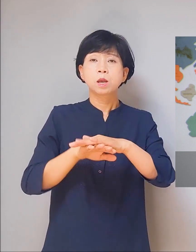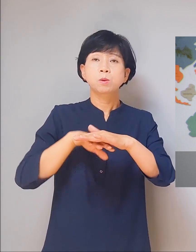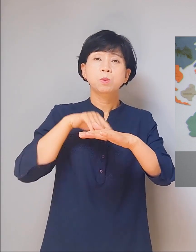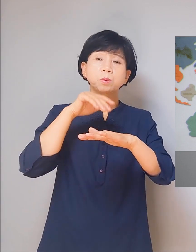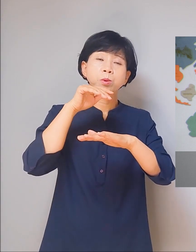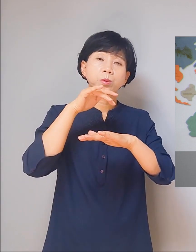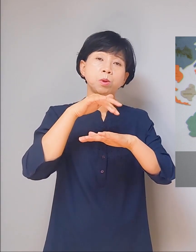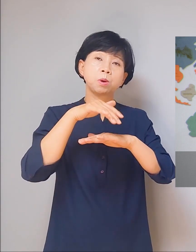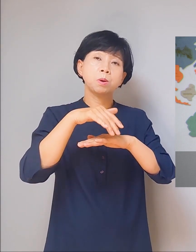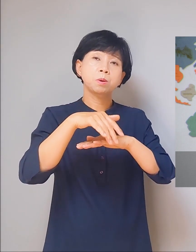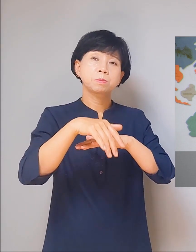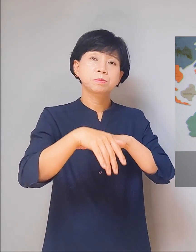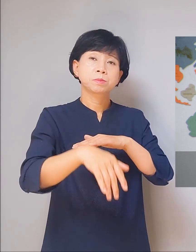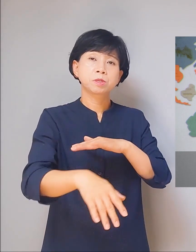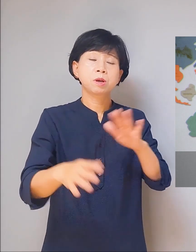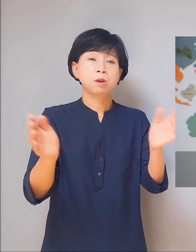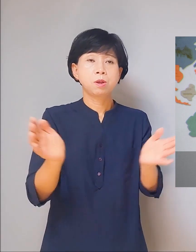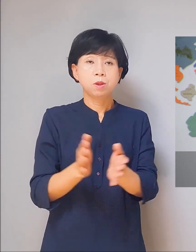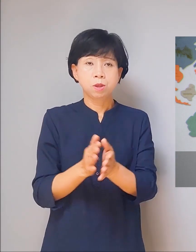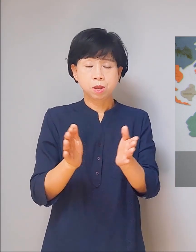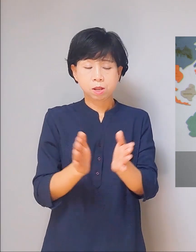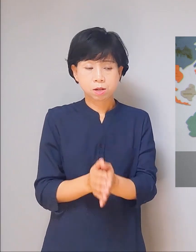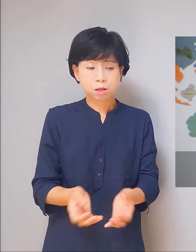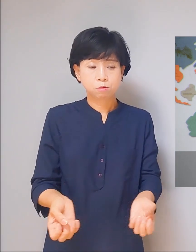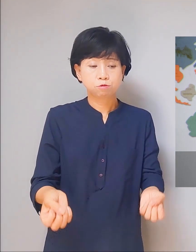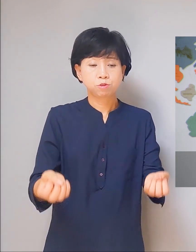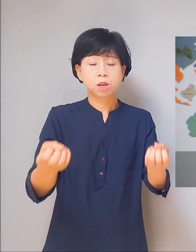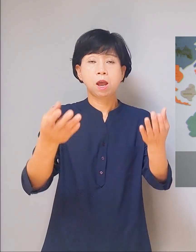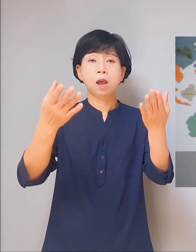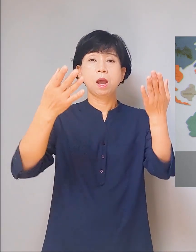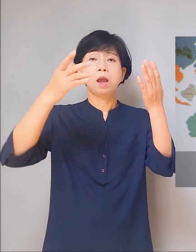맘속에 차고도 넘쳐